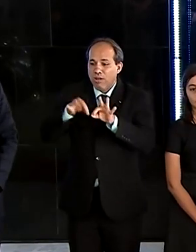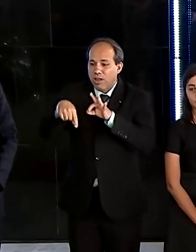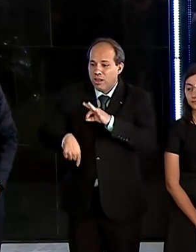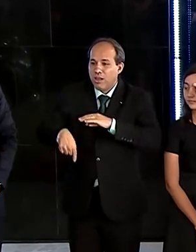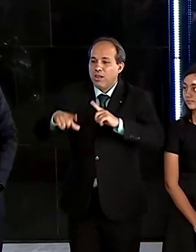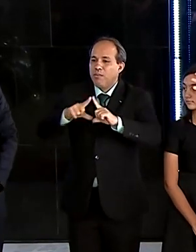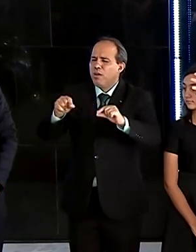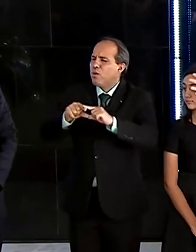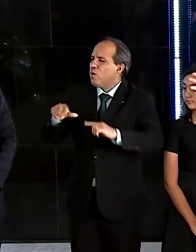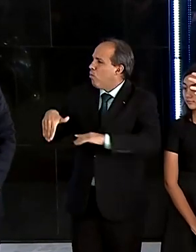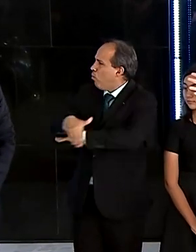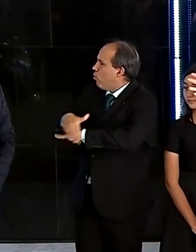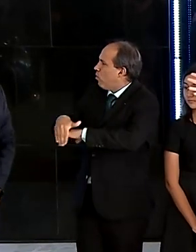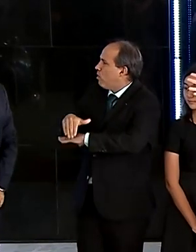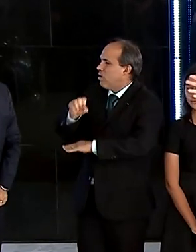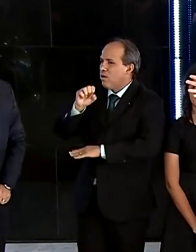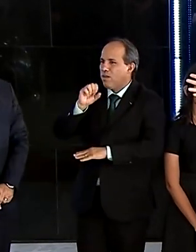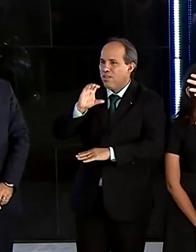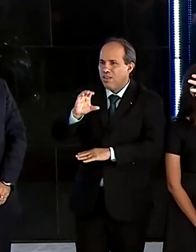CLM